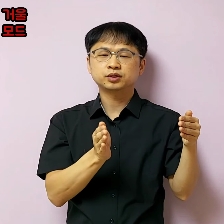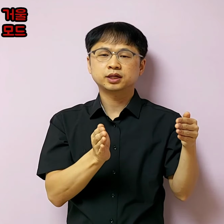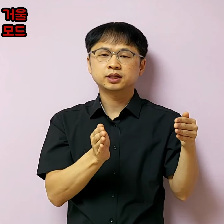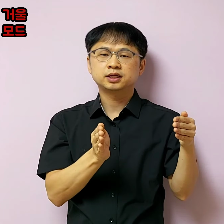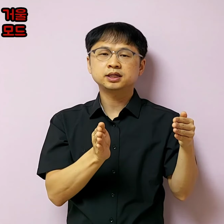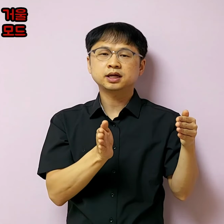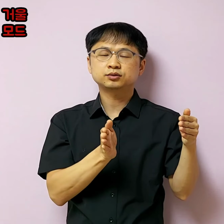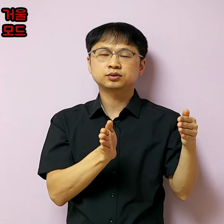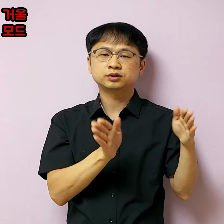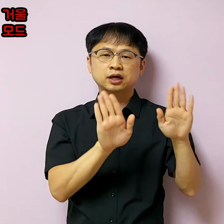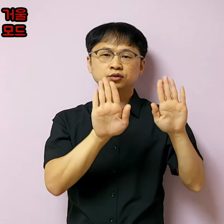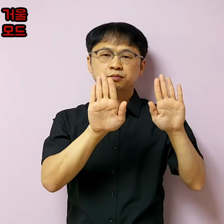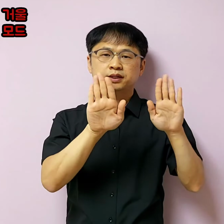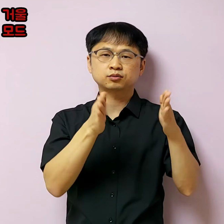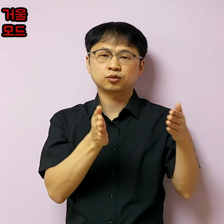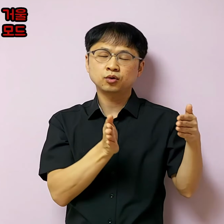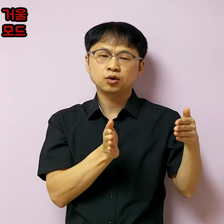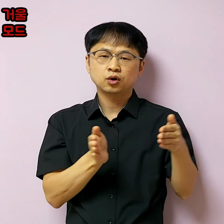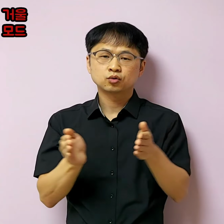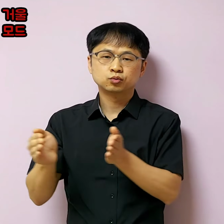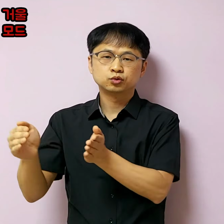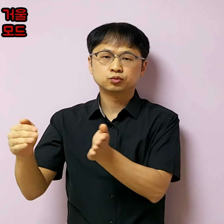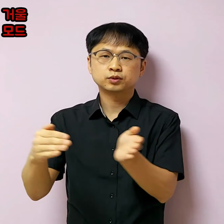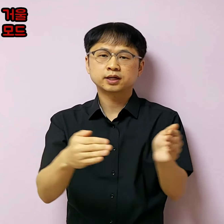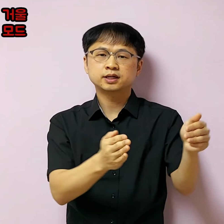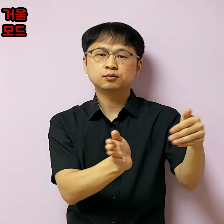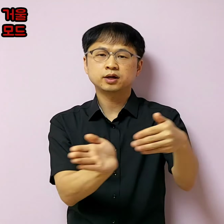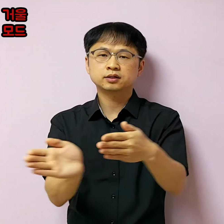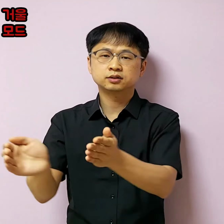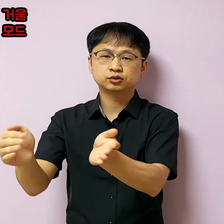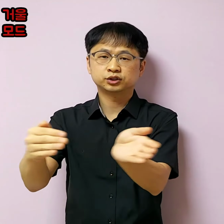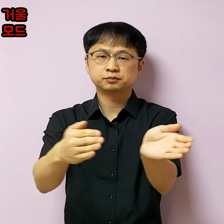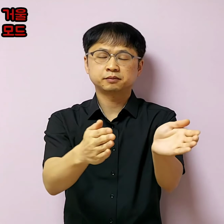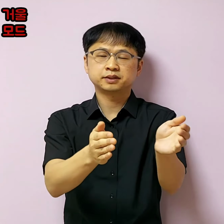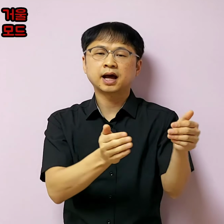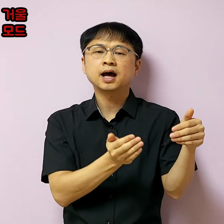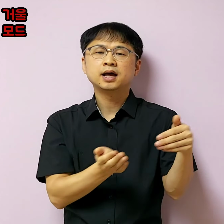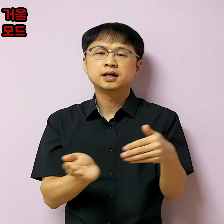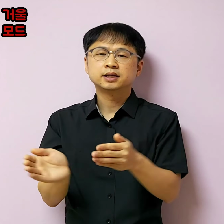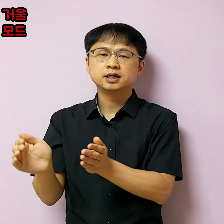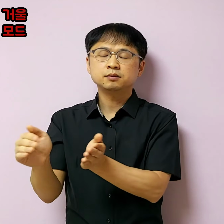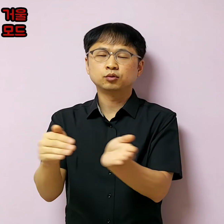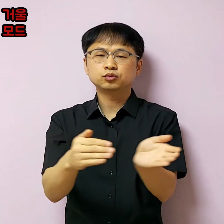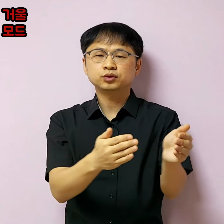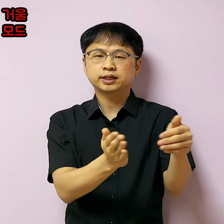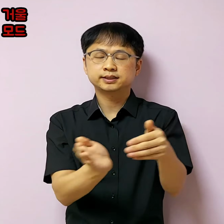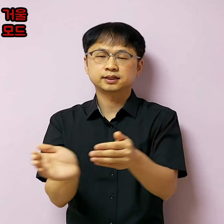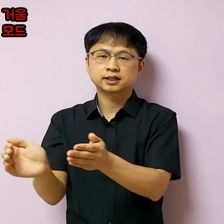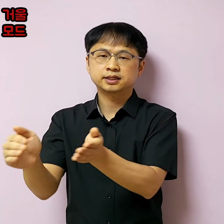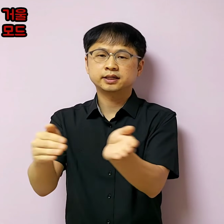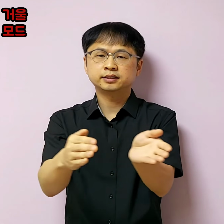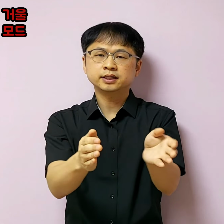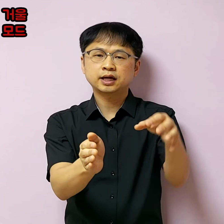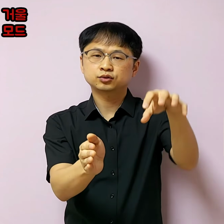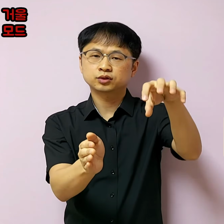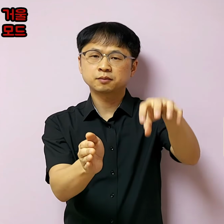길모퉁이, 길이라는 수어는 양손바닥으로 구불구불한 길 모양을 그려주시면 됩니다. 길모퉁이 했으니까 길의 한쪽